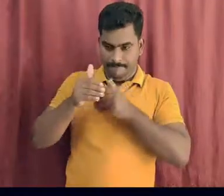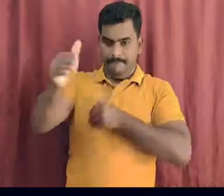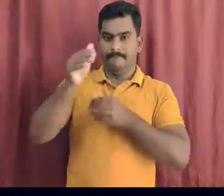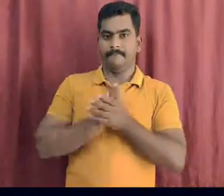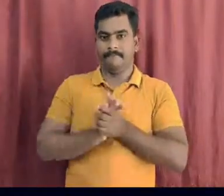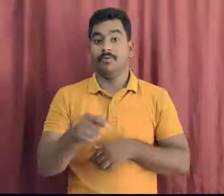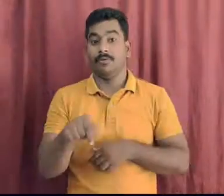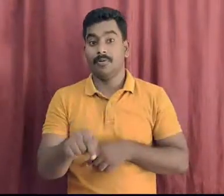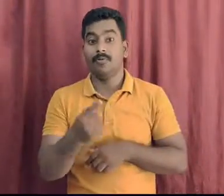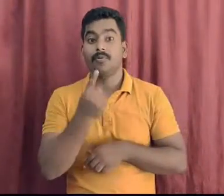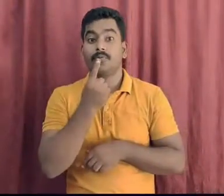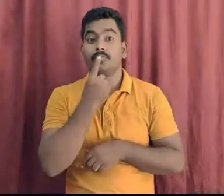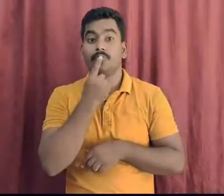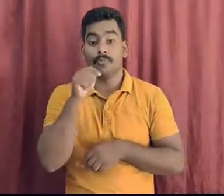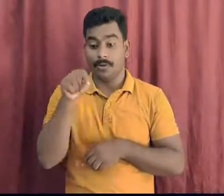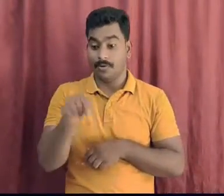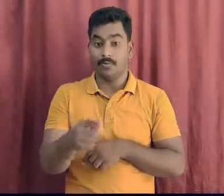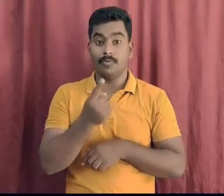റംസാൻ ദിനങ്ങളിൽ